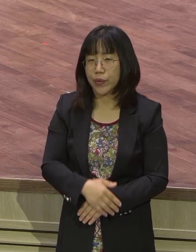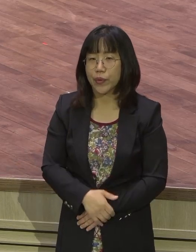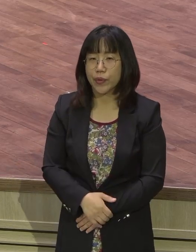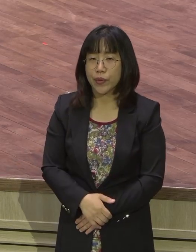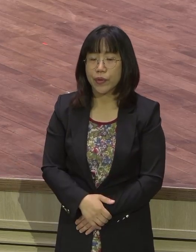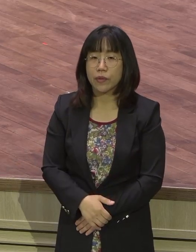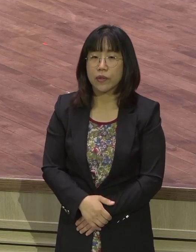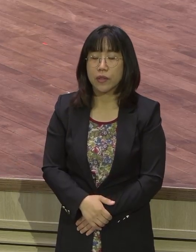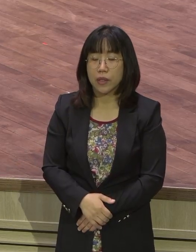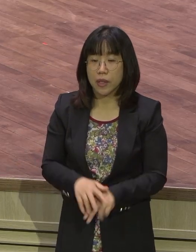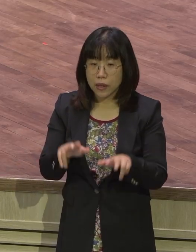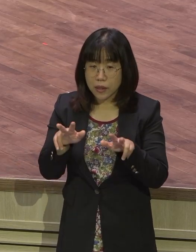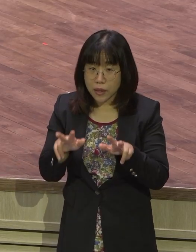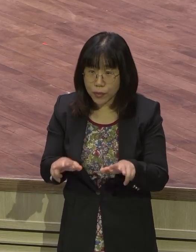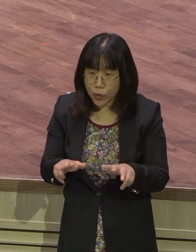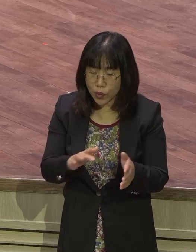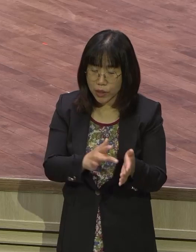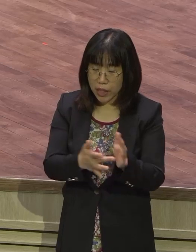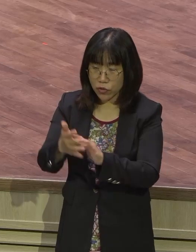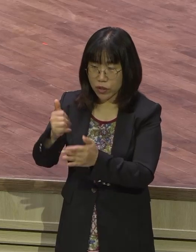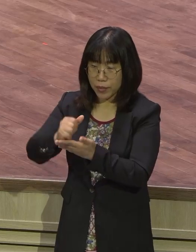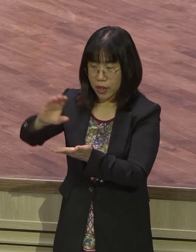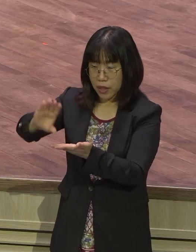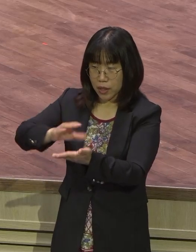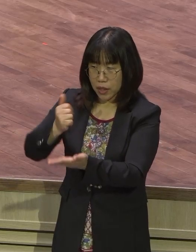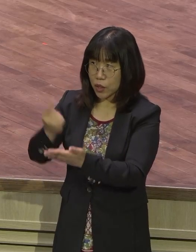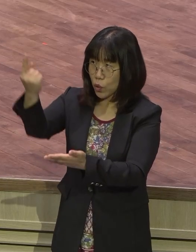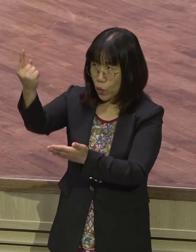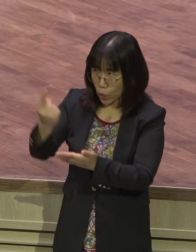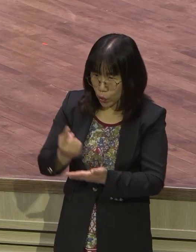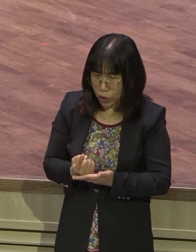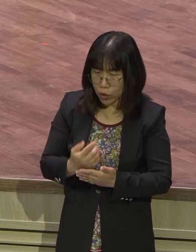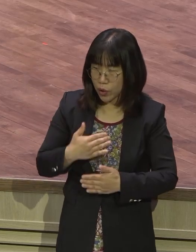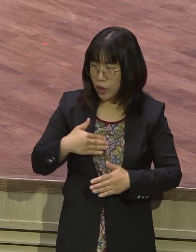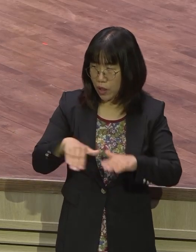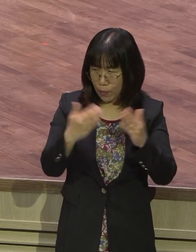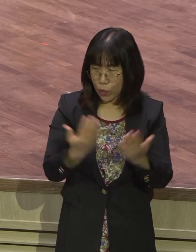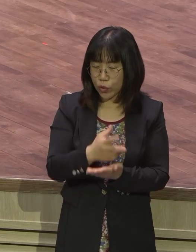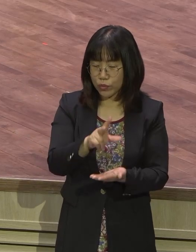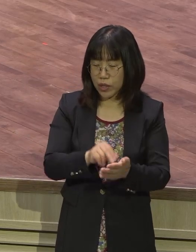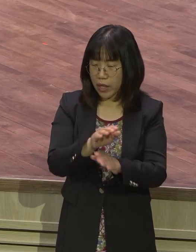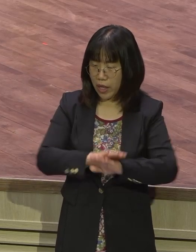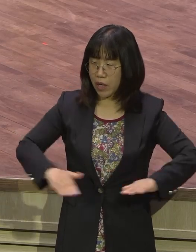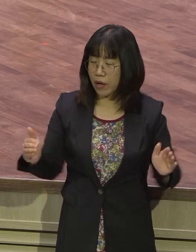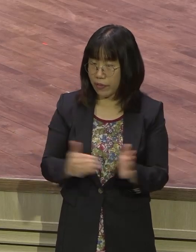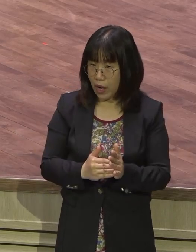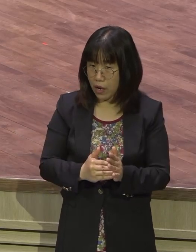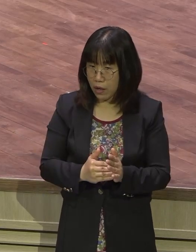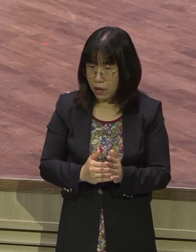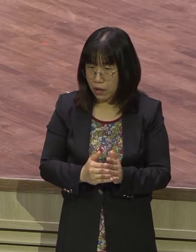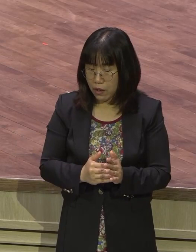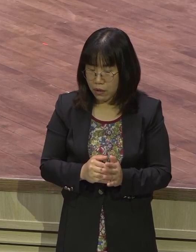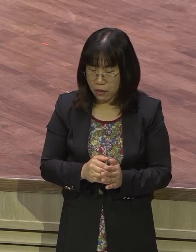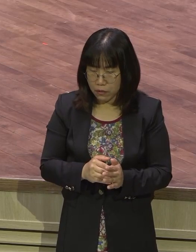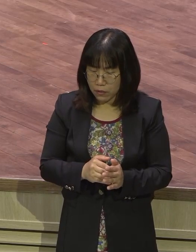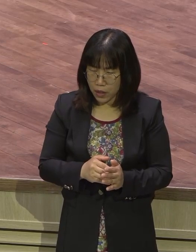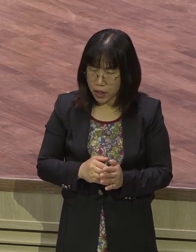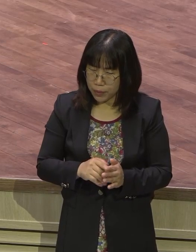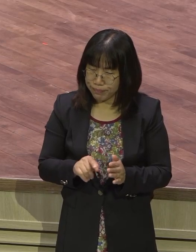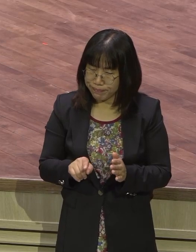아직도 예수가 그리스도로 오셔서 내 인생 모든 문제 다 해결했다가 안 믿어지는 분은 다른 기도하지 마세요 하나님 예수님이